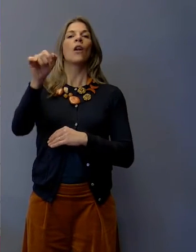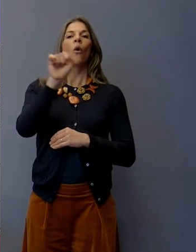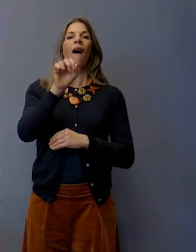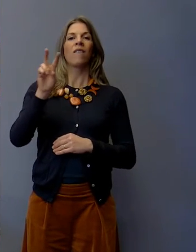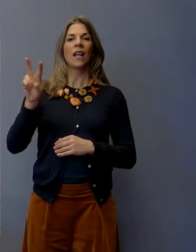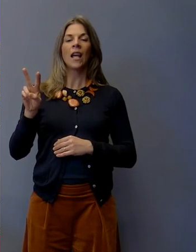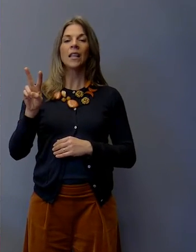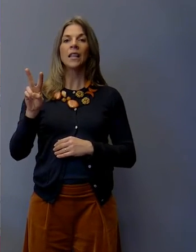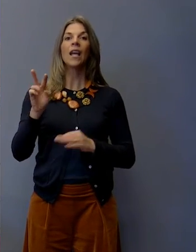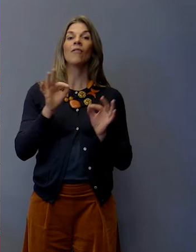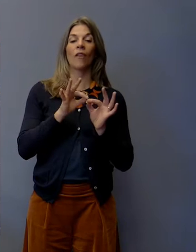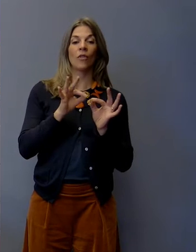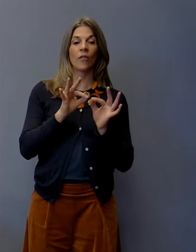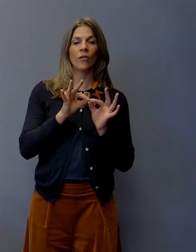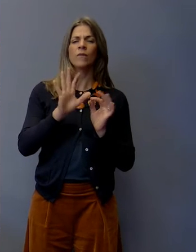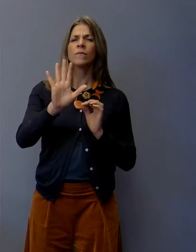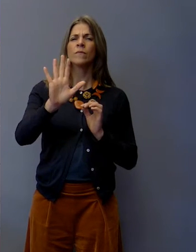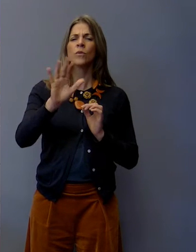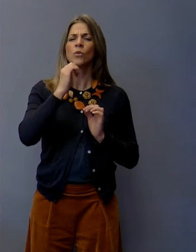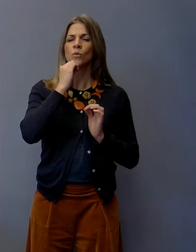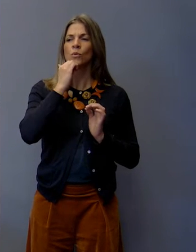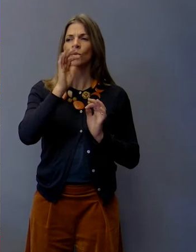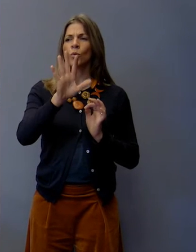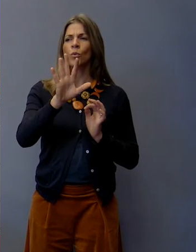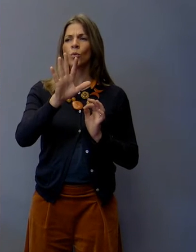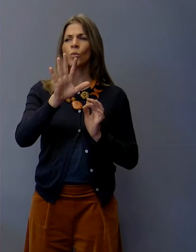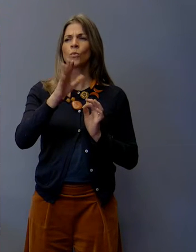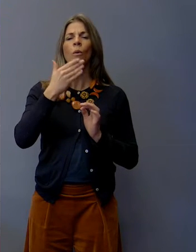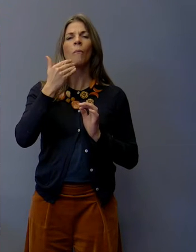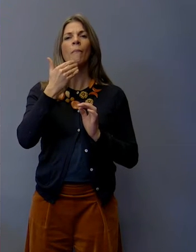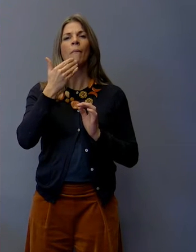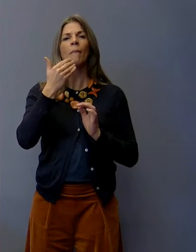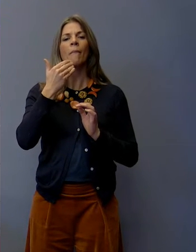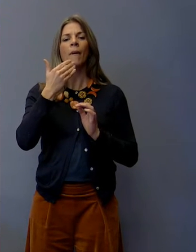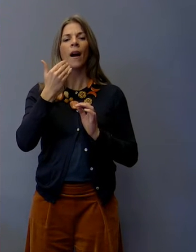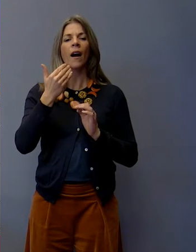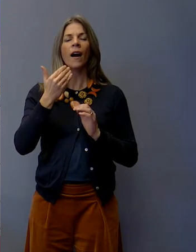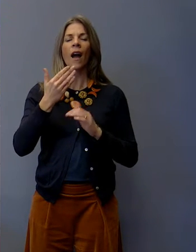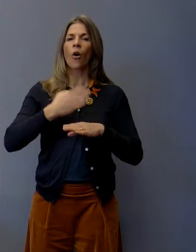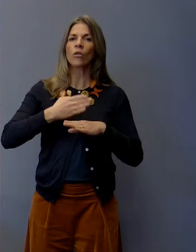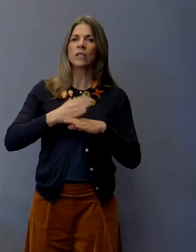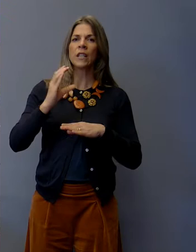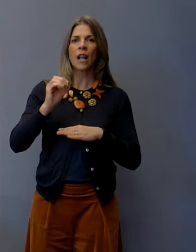favorevole però non è scusate non è stata aggiunta la consigliera corso tra i voti contrari